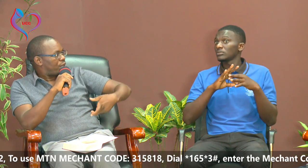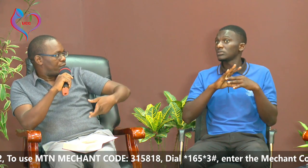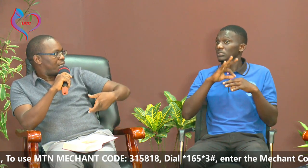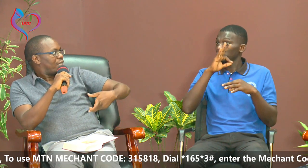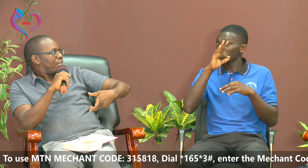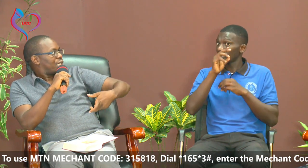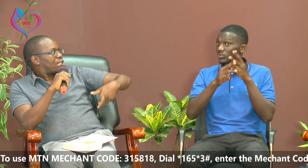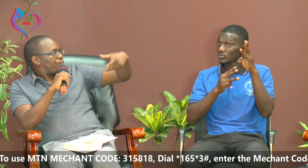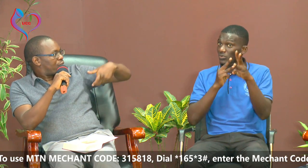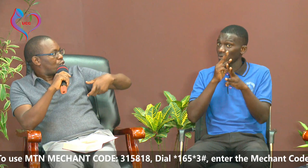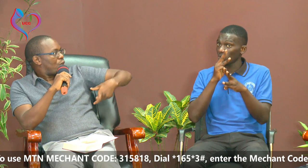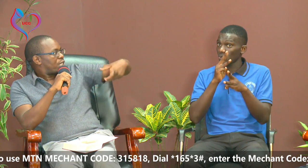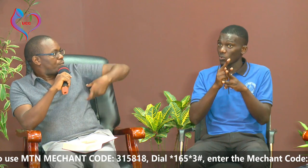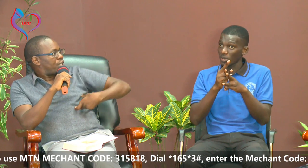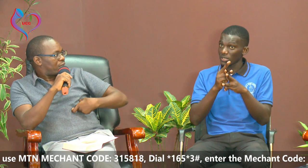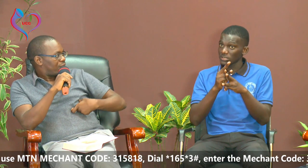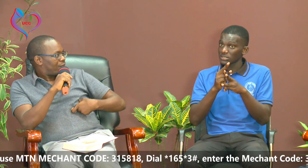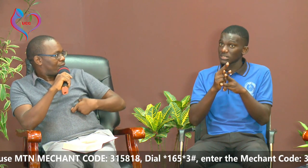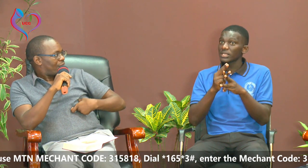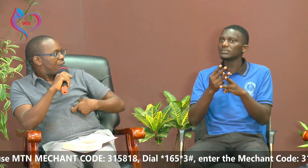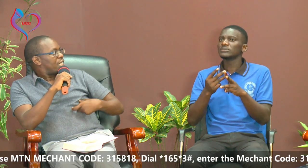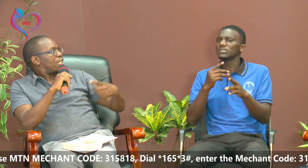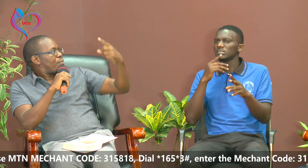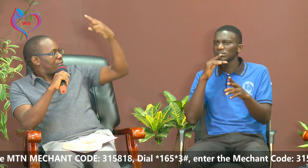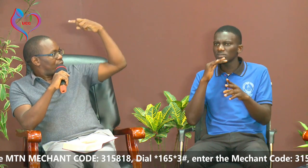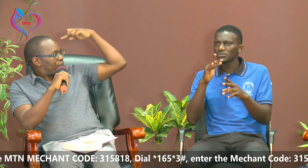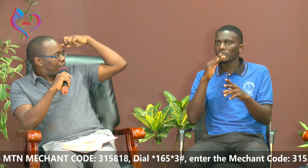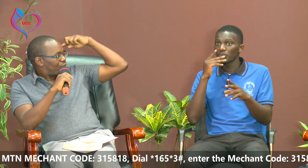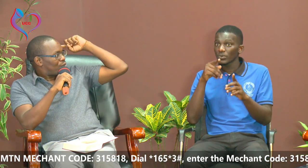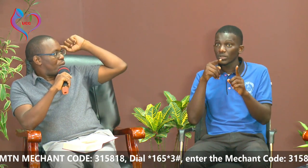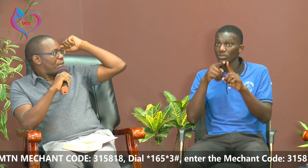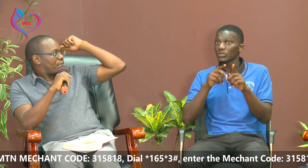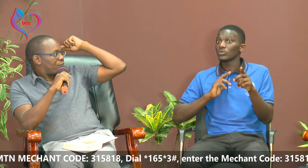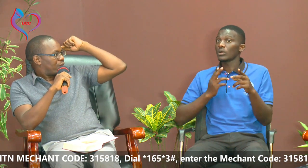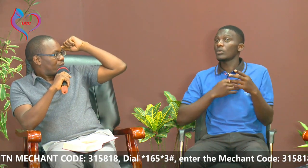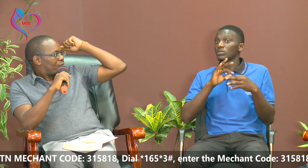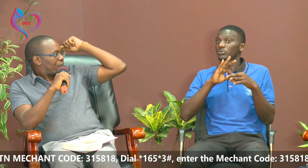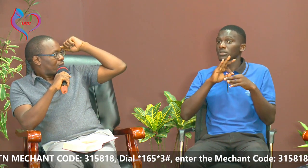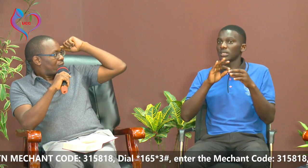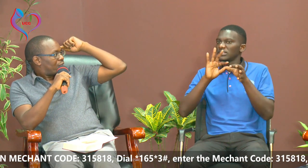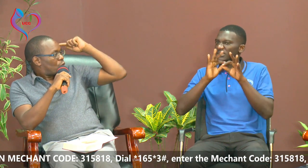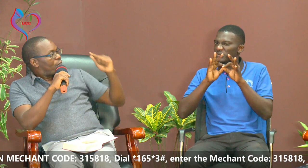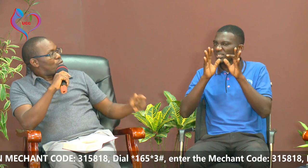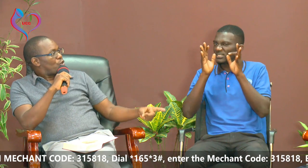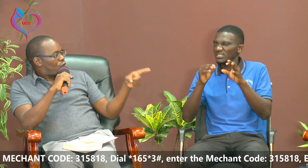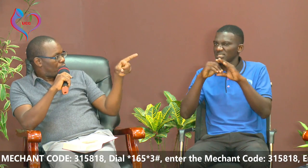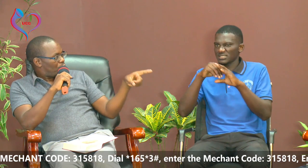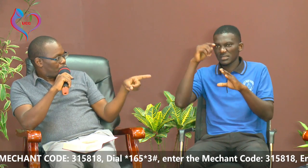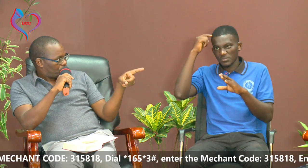the spiritual world is speaking to our spirit and interpreting those things through our mind tewali mu oyoguva mu muntu